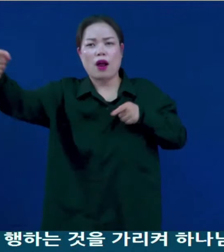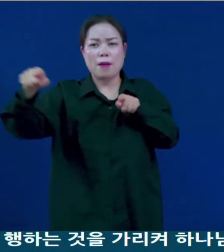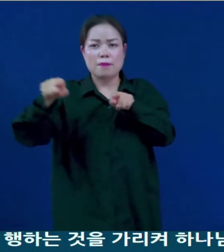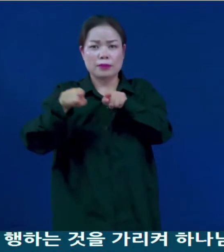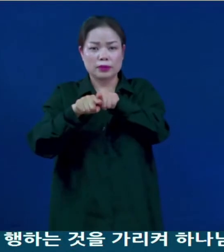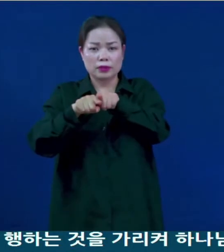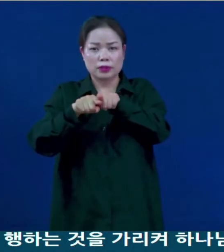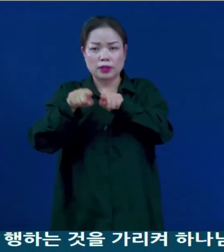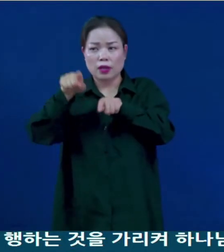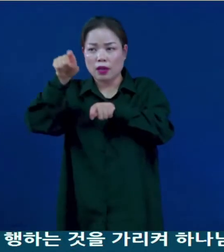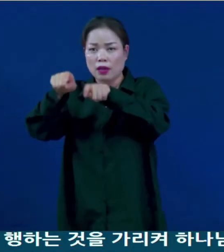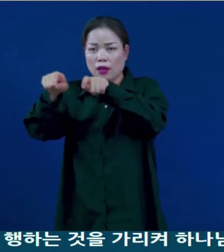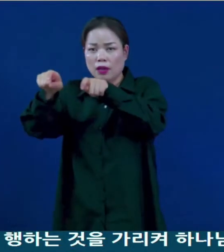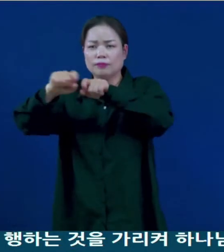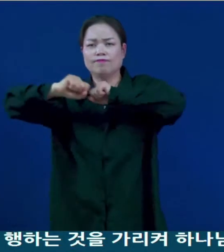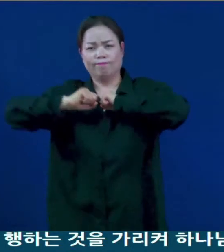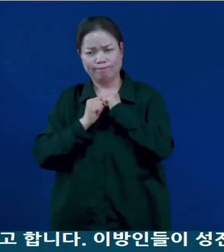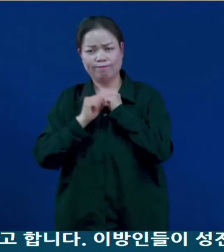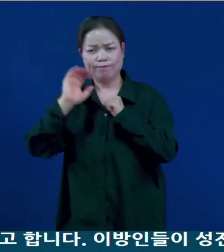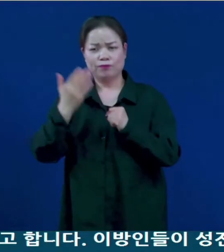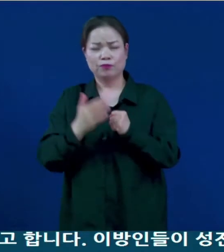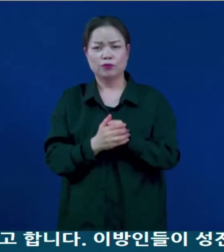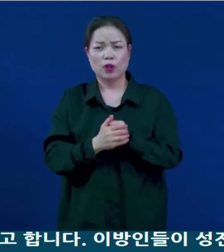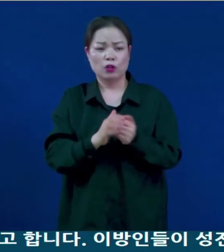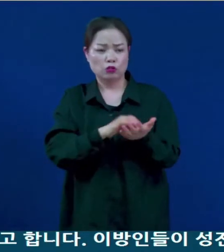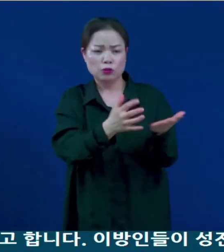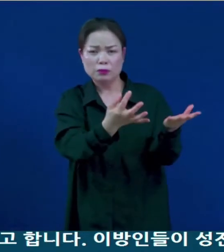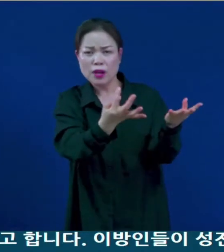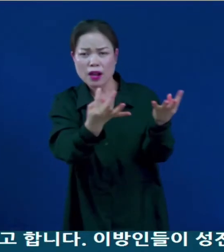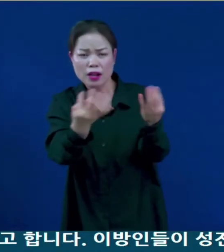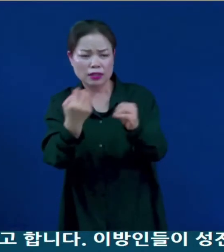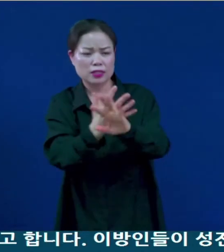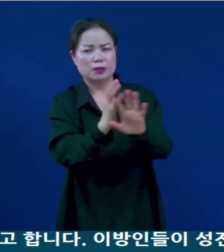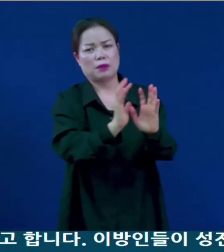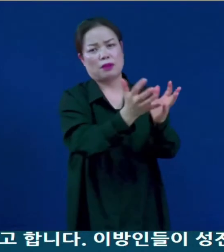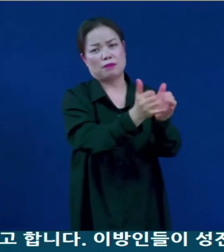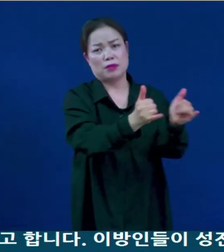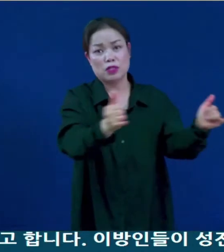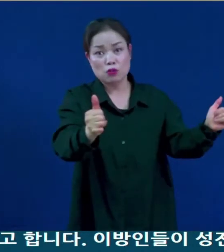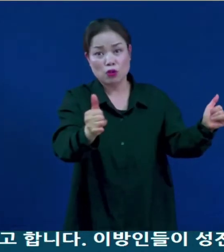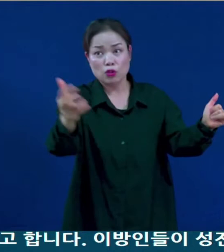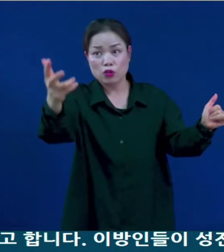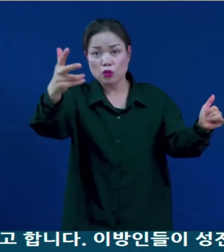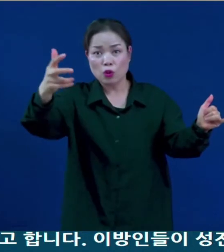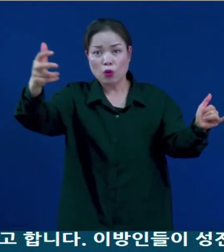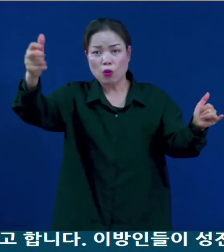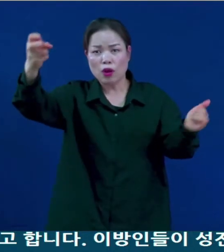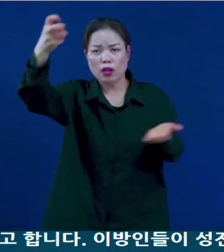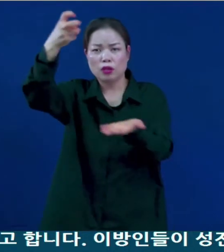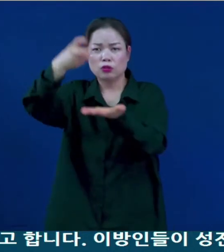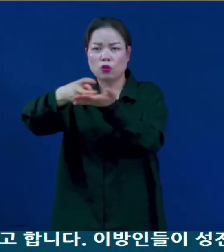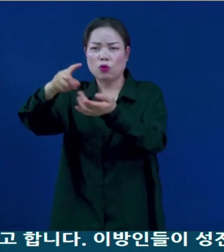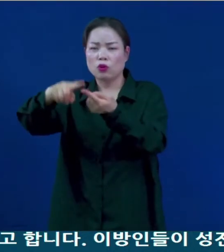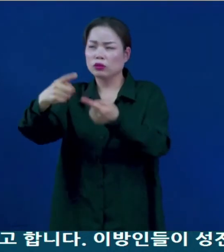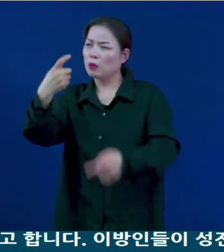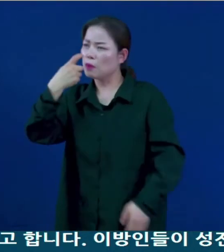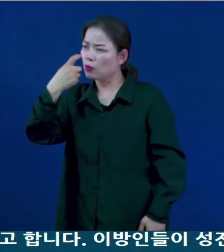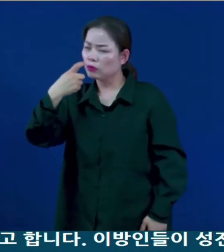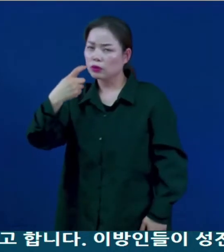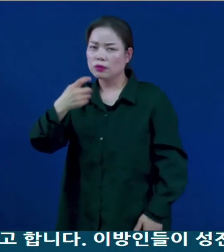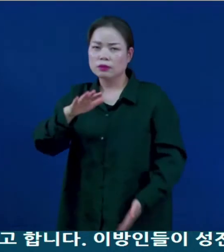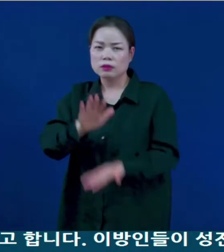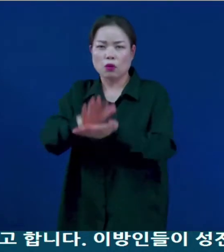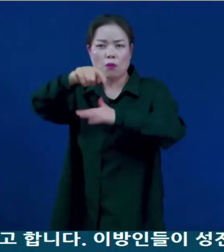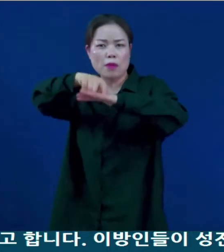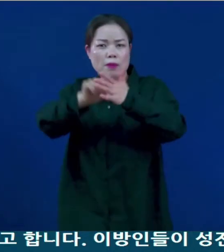함께 걸어가는 길입니다. 수많은 이방 민족들이 그 여호와의 길을 배우고 싶은 뜨거운 열망을